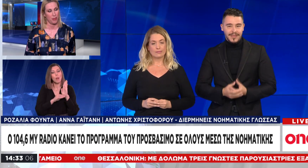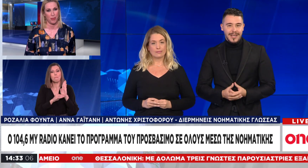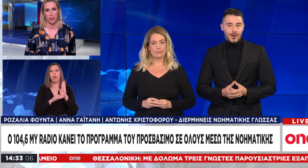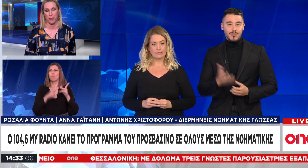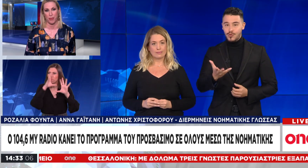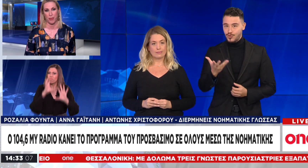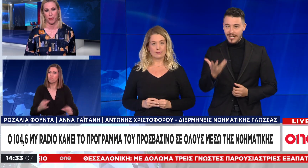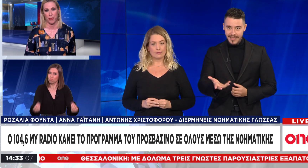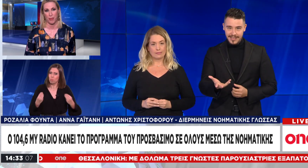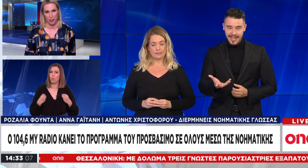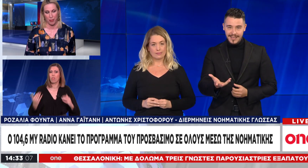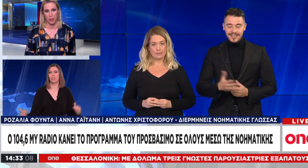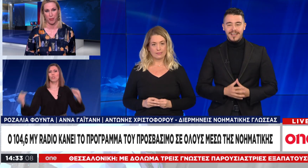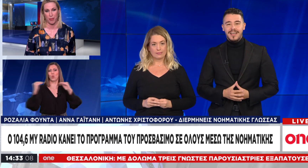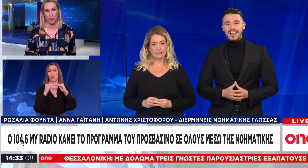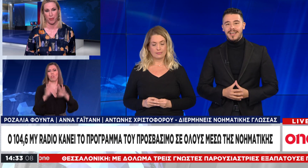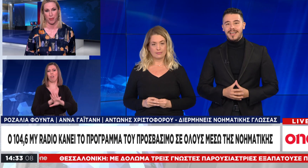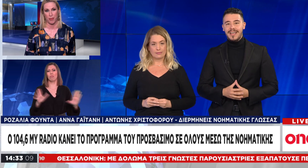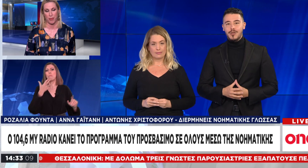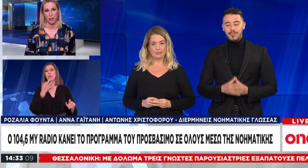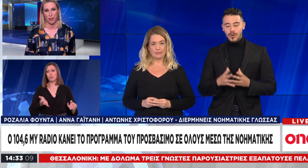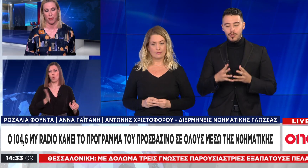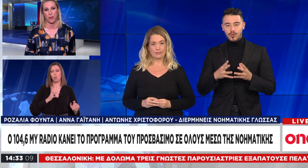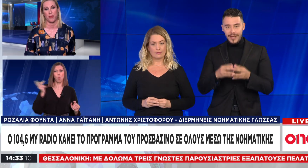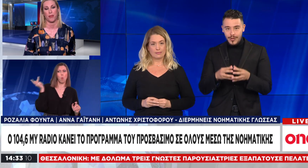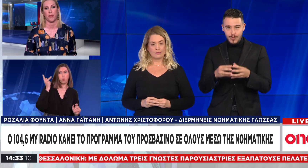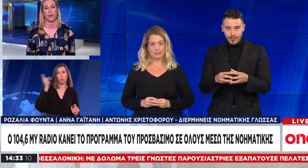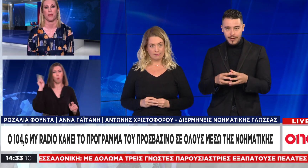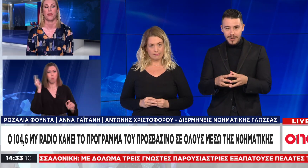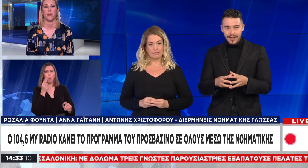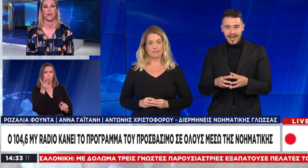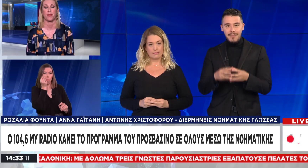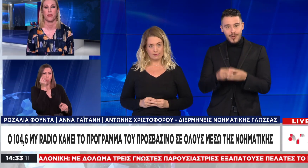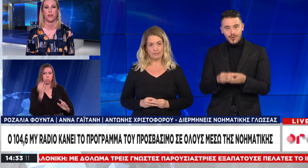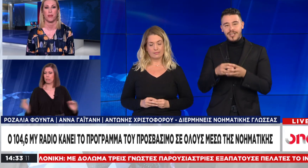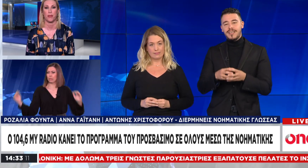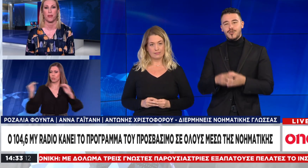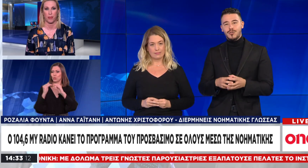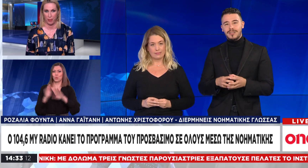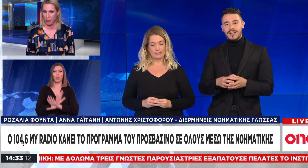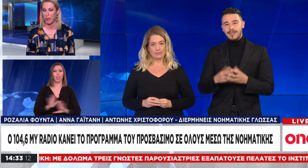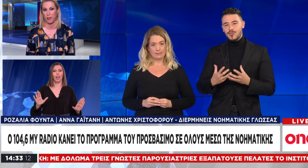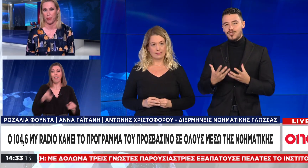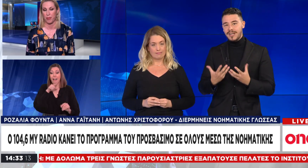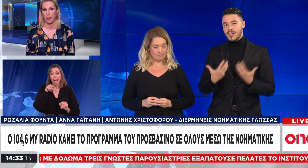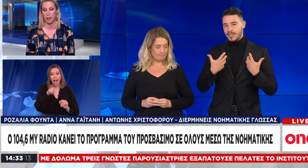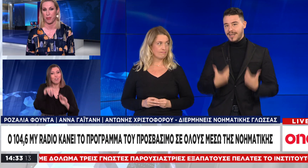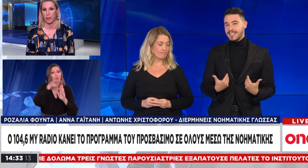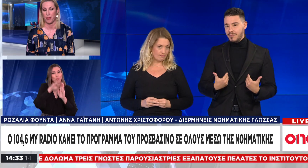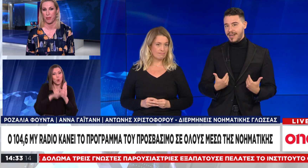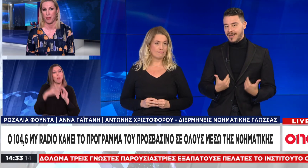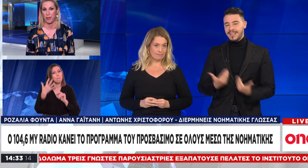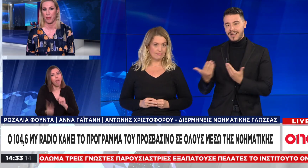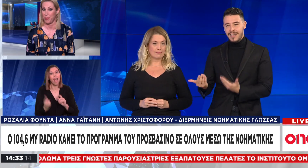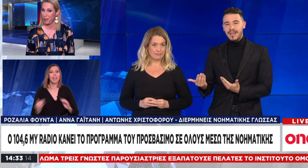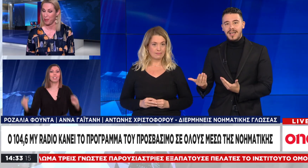ε ως προς τους τηλεθεατές ε το οποίο το ίδιο το πρόγραμμα αμιγώς έχει ισότητα καθώς συνεργάζεται ένας